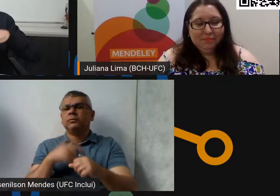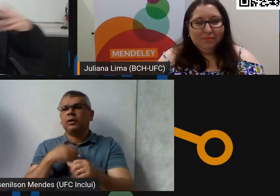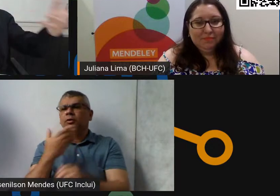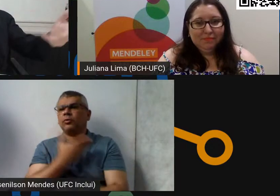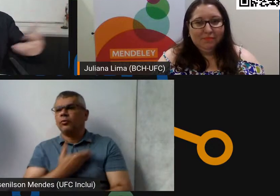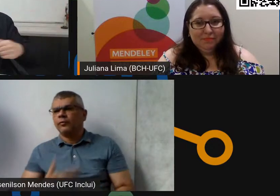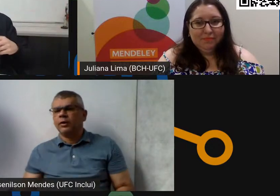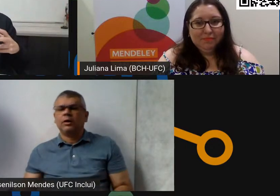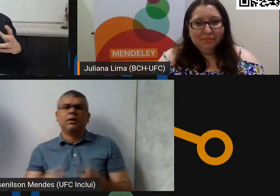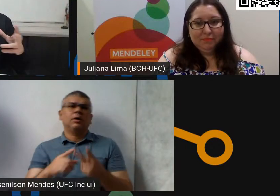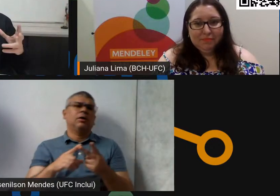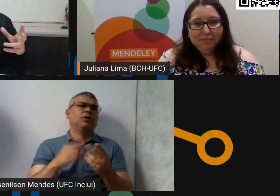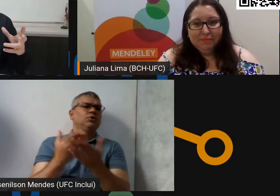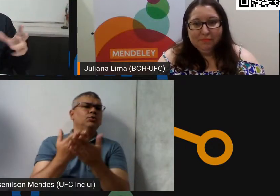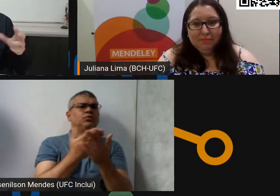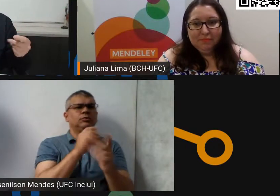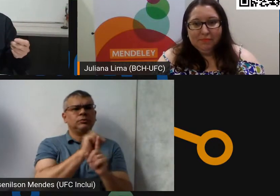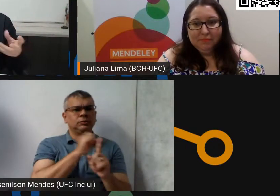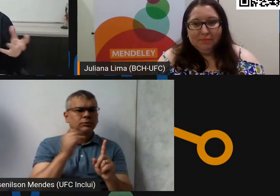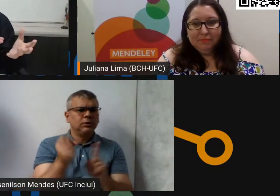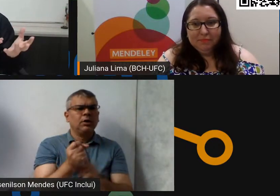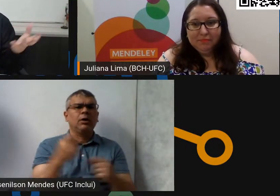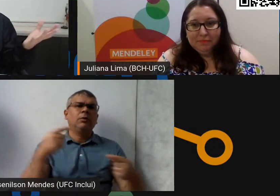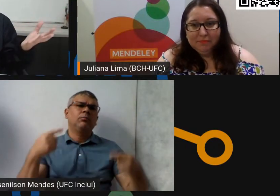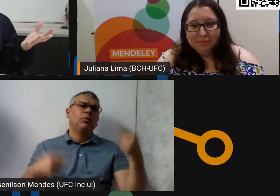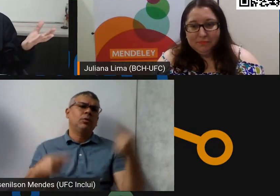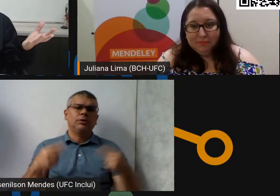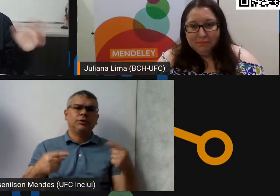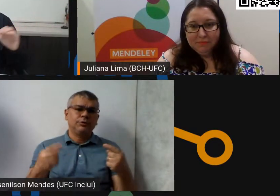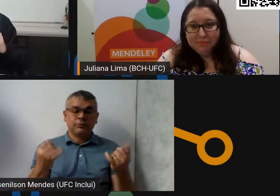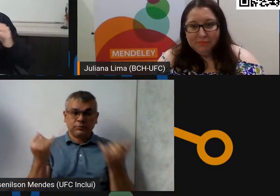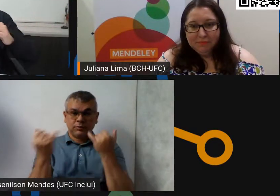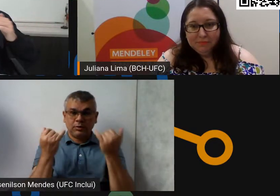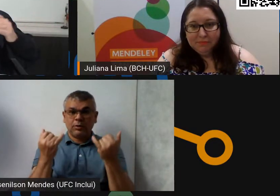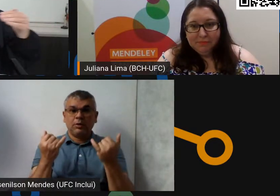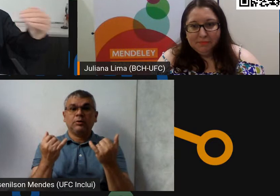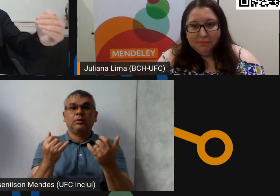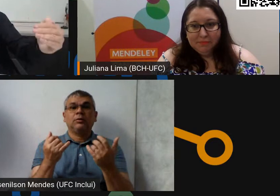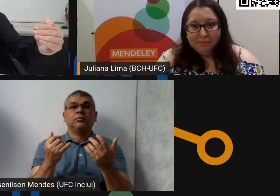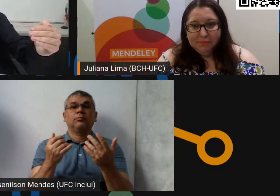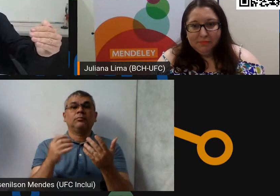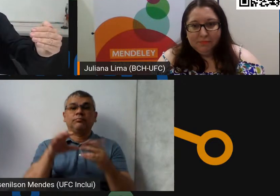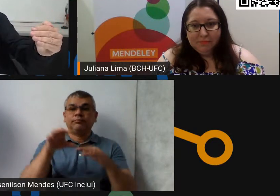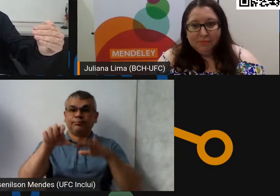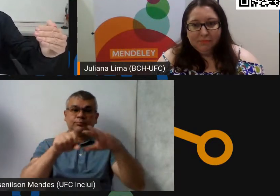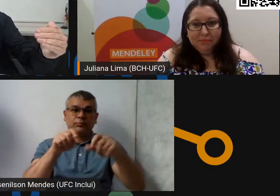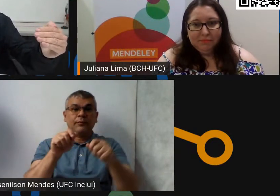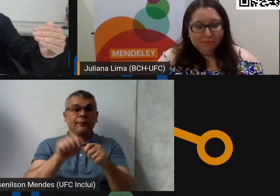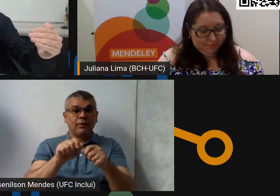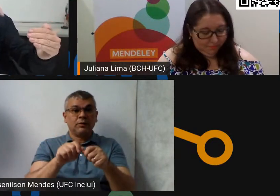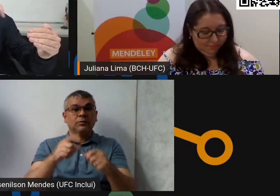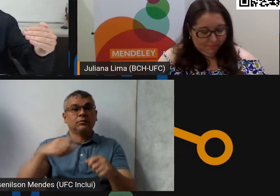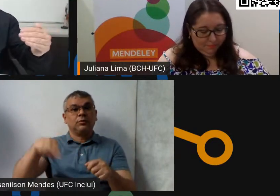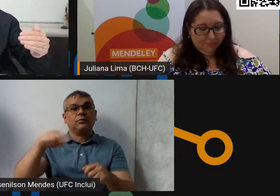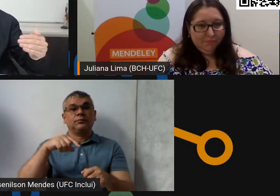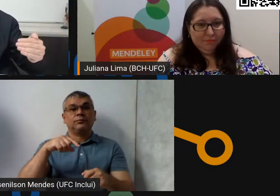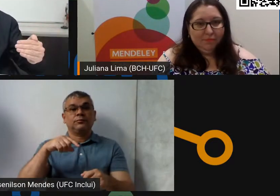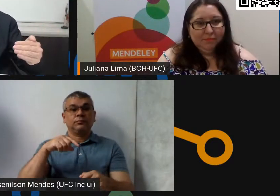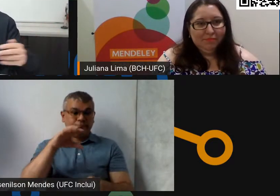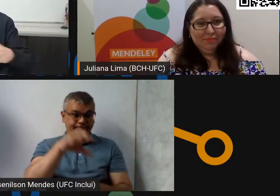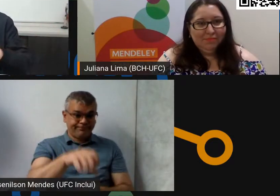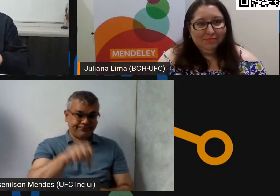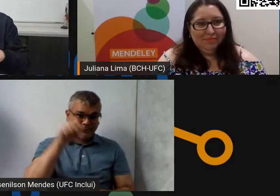sociologia, na política, e esses dados estão lá. Ele foi feito para gerar um documento, vai o cientista e usa aquilo